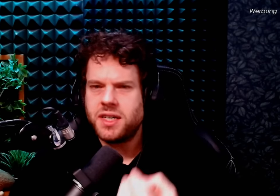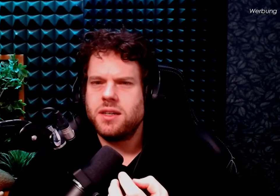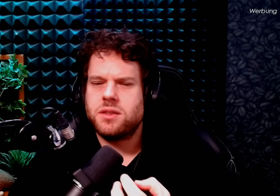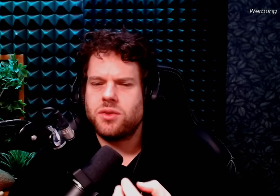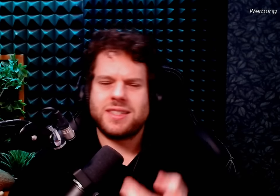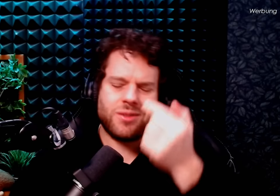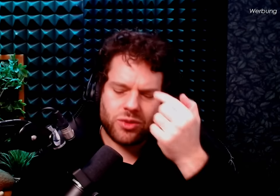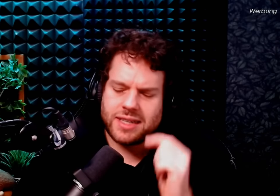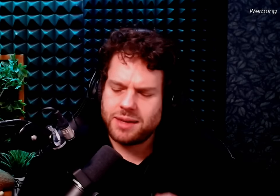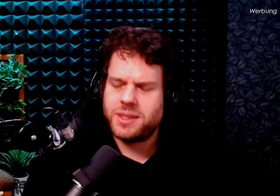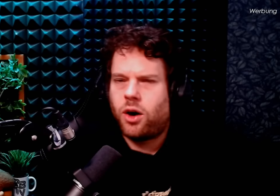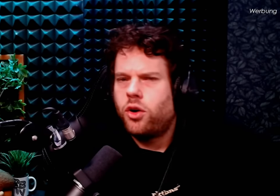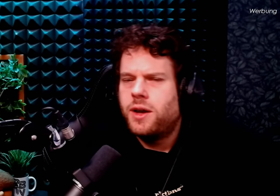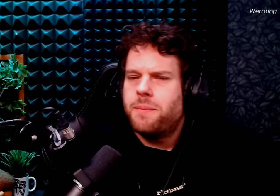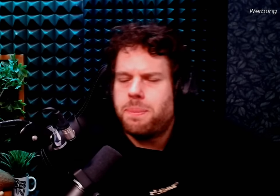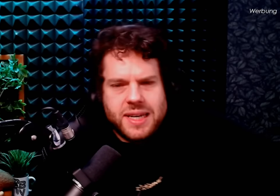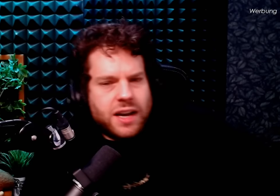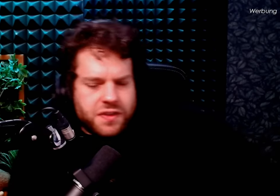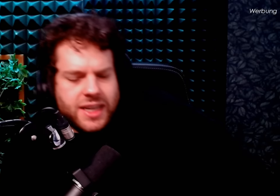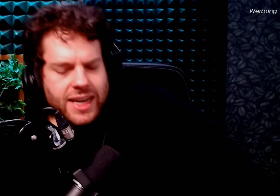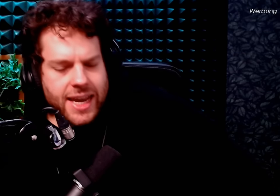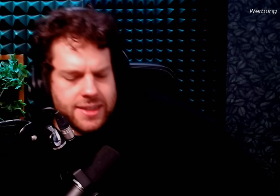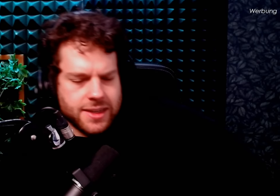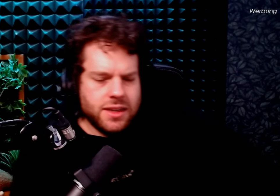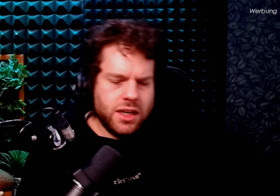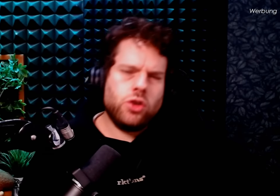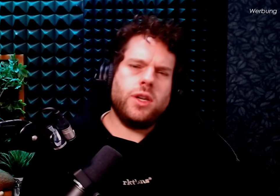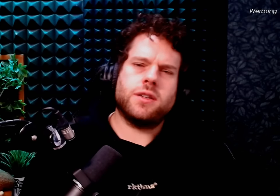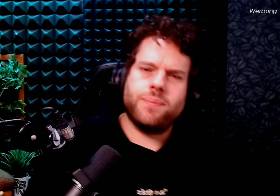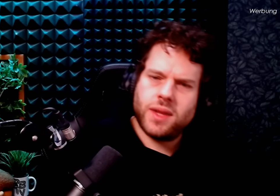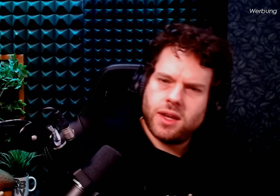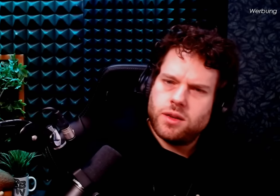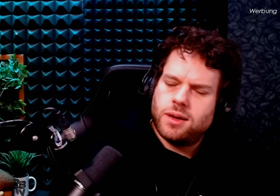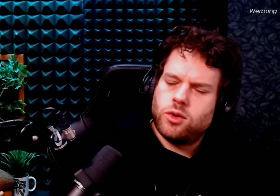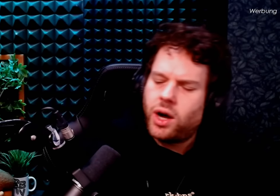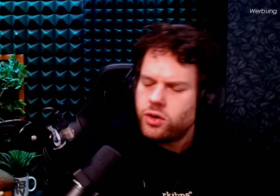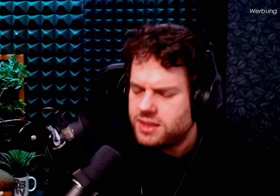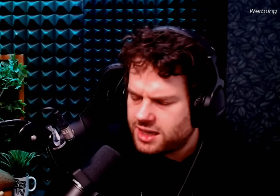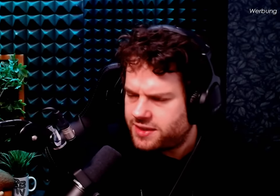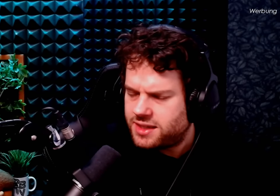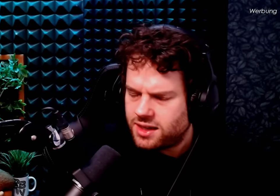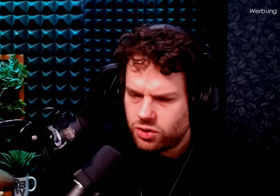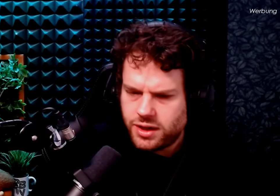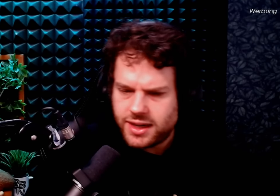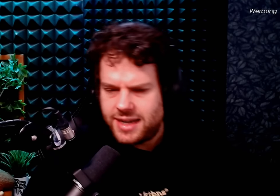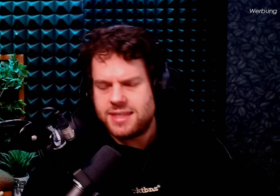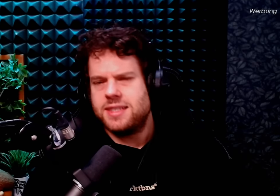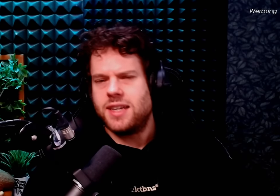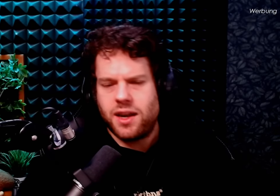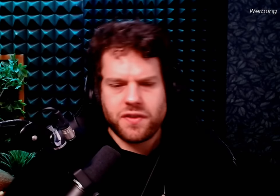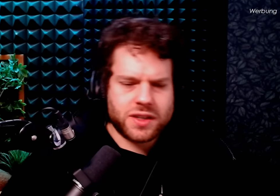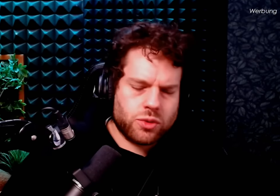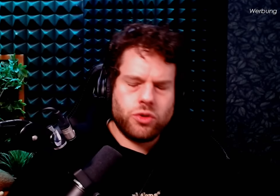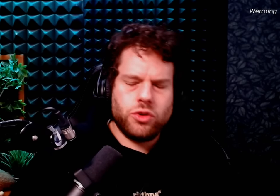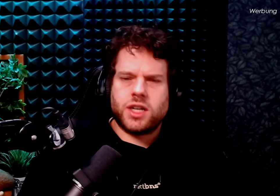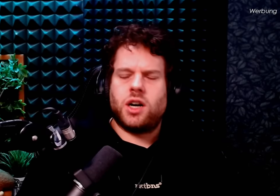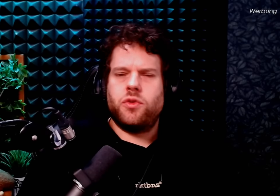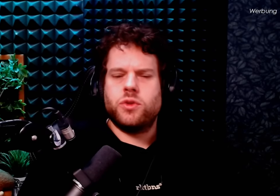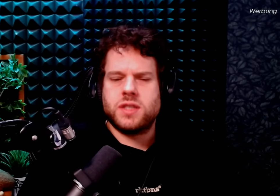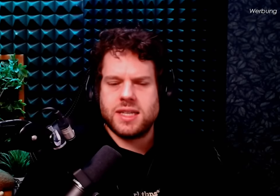wirken zu lassen. Und das habe ich auch mit Kaffee gelernt, die Geduld. Du brauchst eine gewisse Geduld, ja. Es ist nicht einfach so, Kühlschrank auf, los